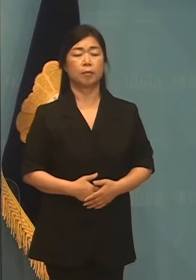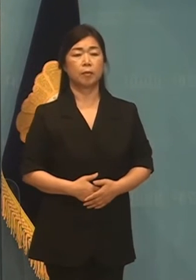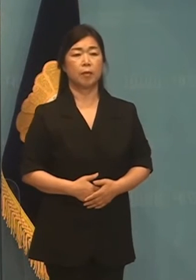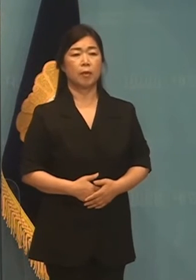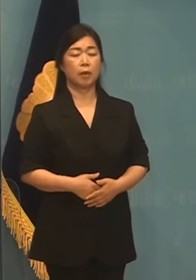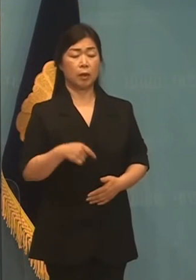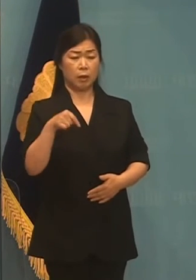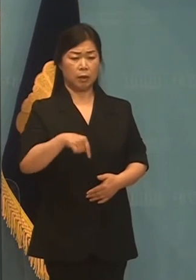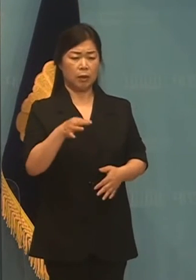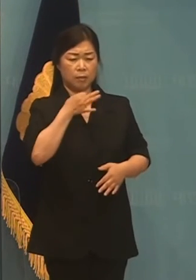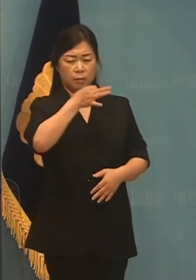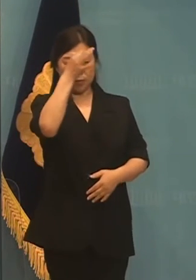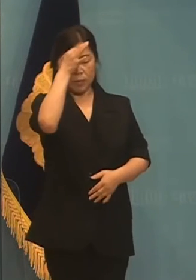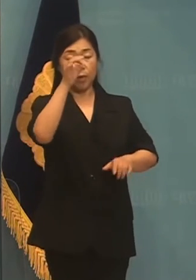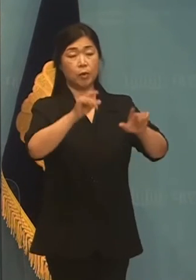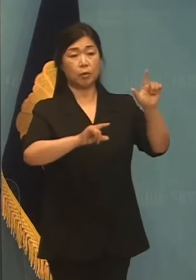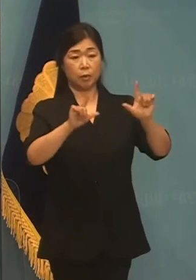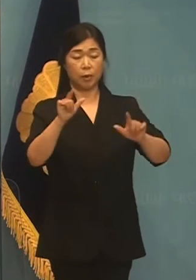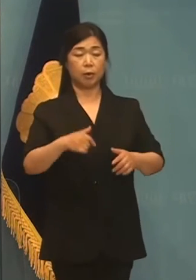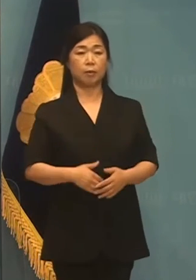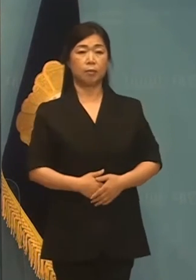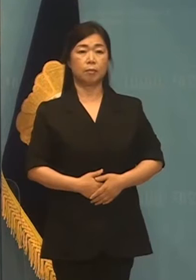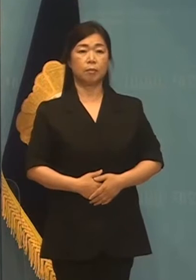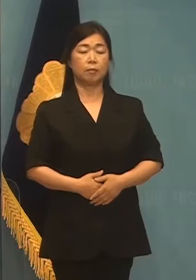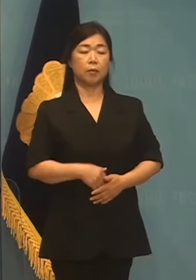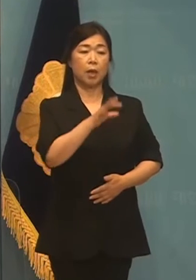내로 남불의 전형입니다.